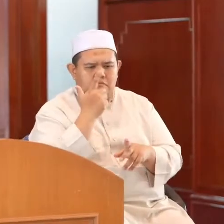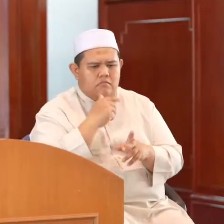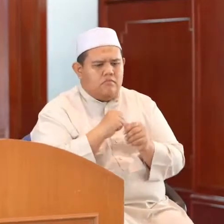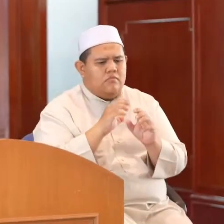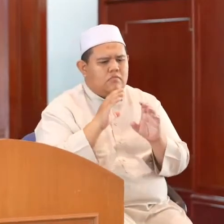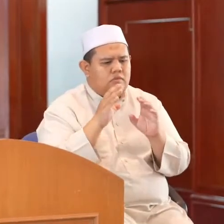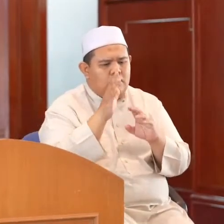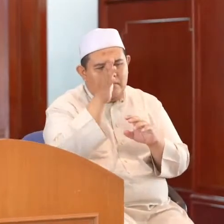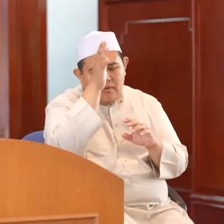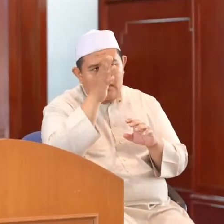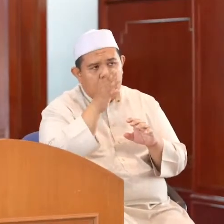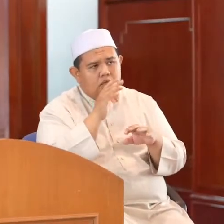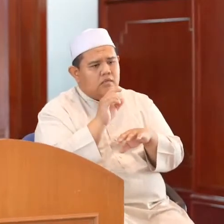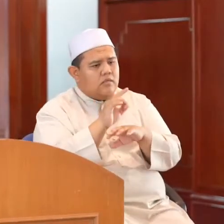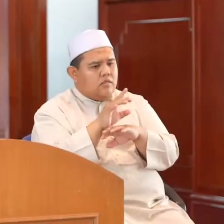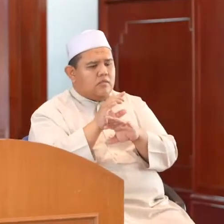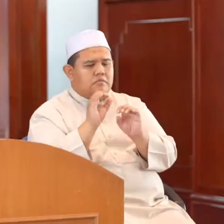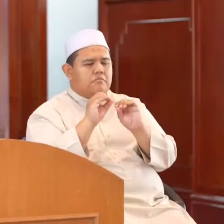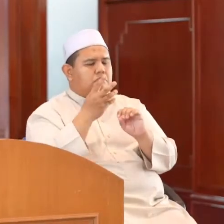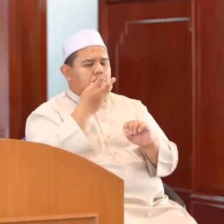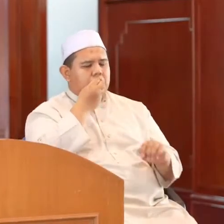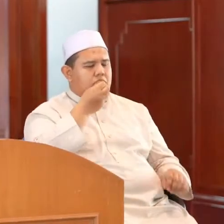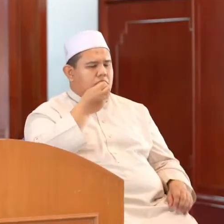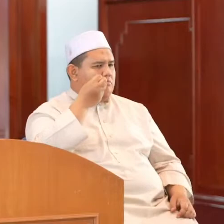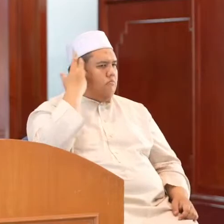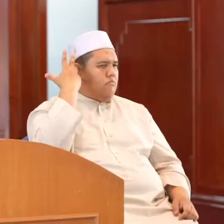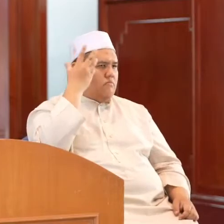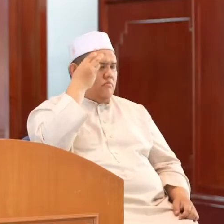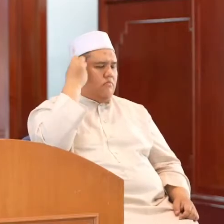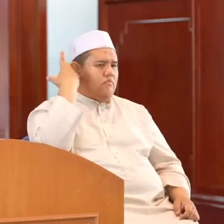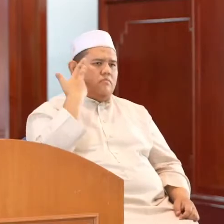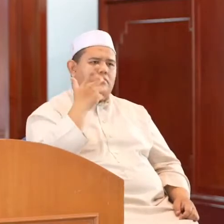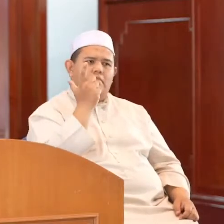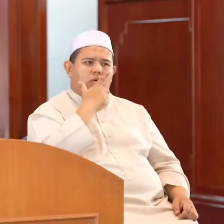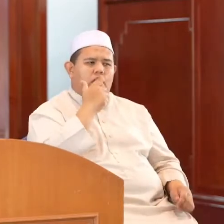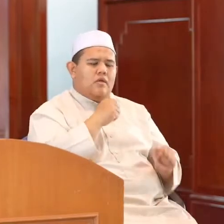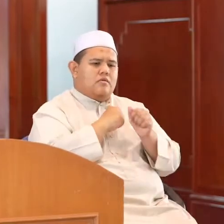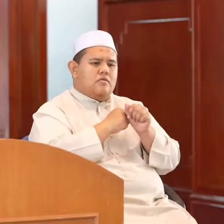Ibu bapa tak nak, polis tak nak, ni tak nak ada.